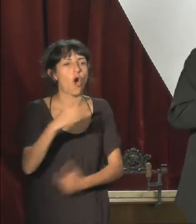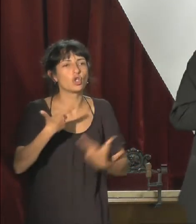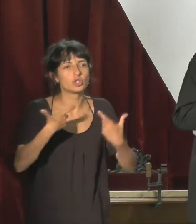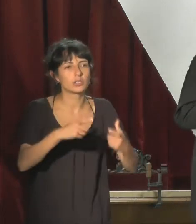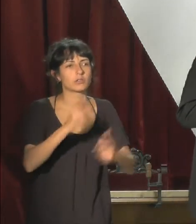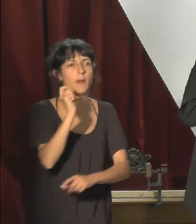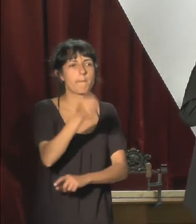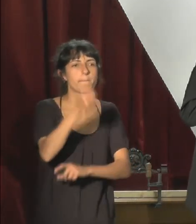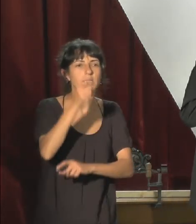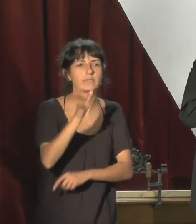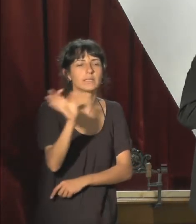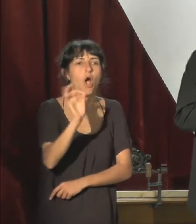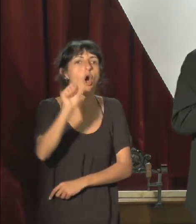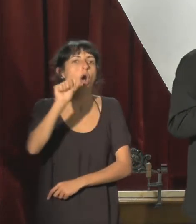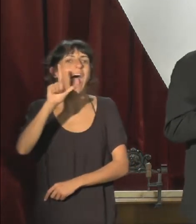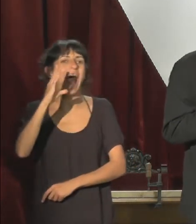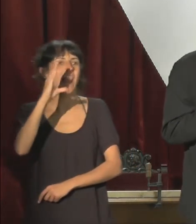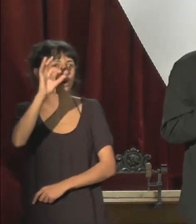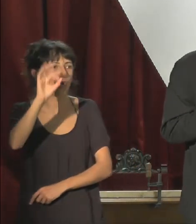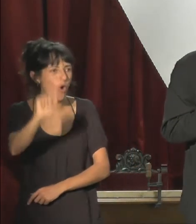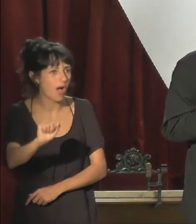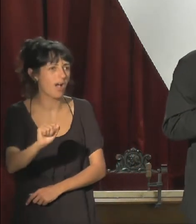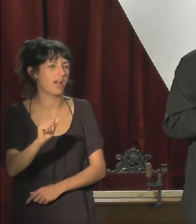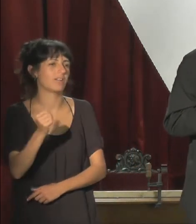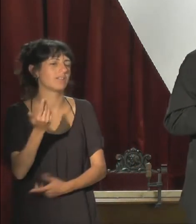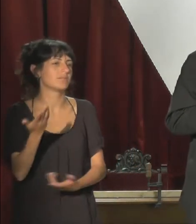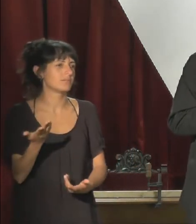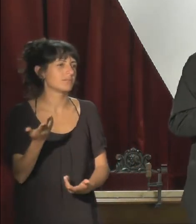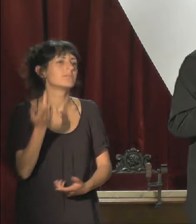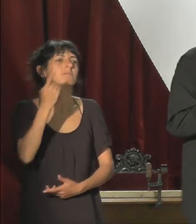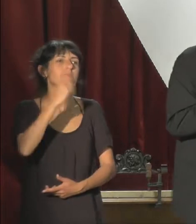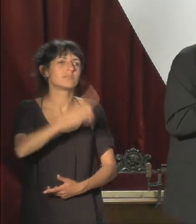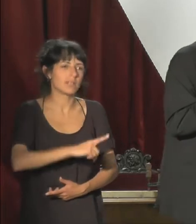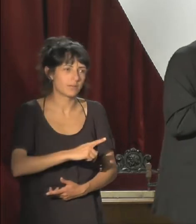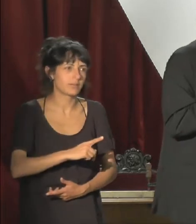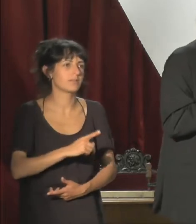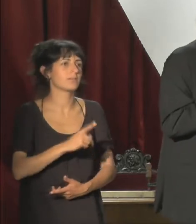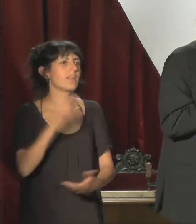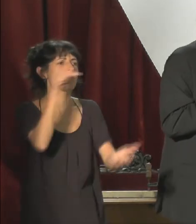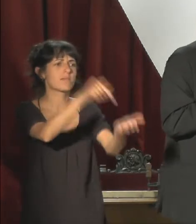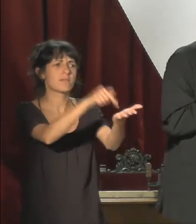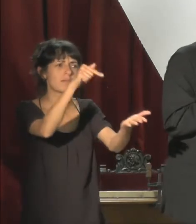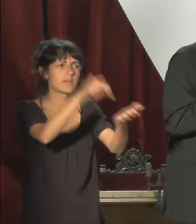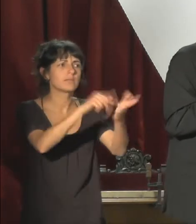a Alcoa, denunciamos o tema de Ence,